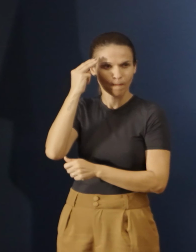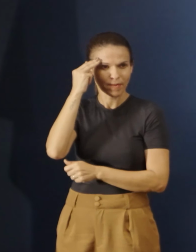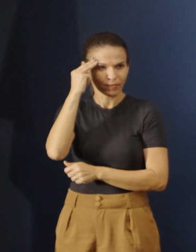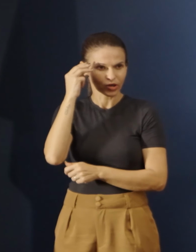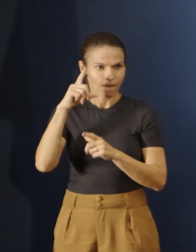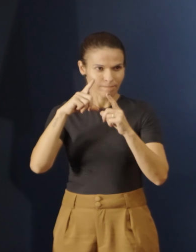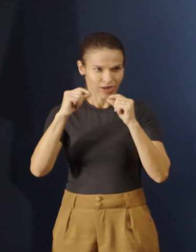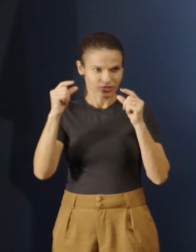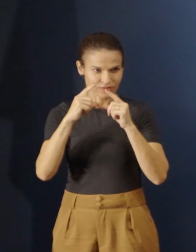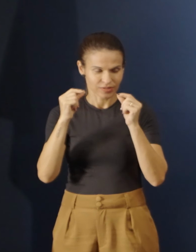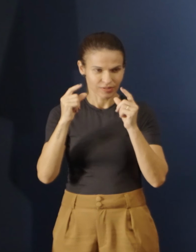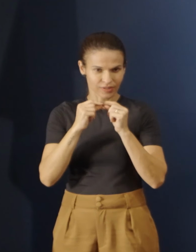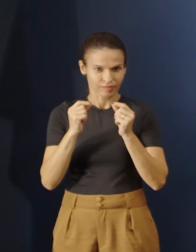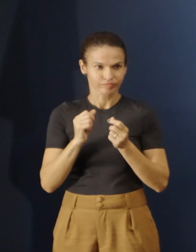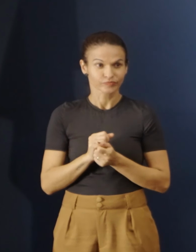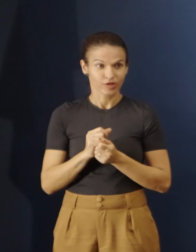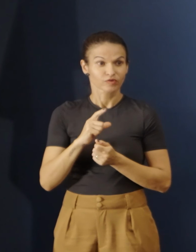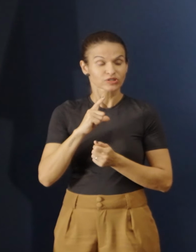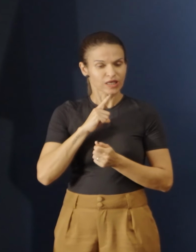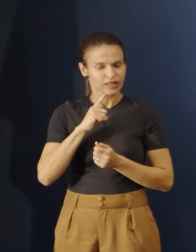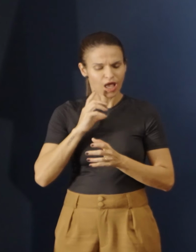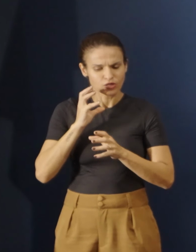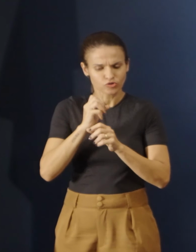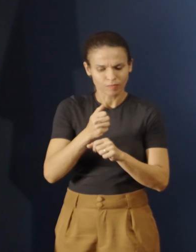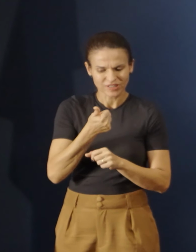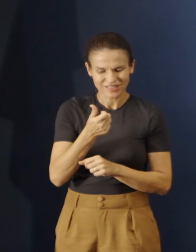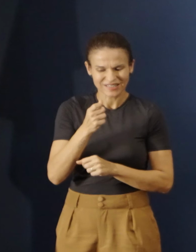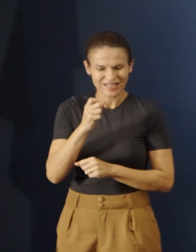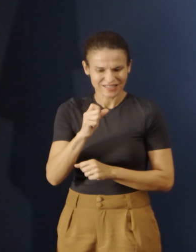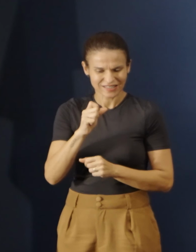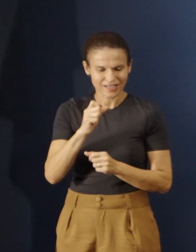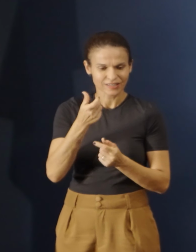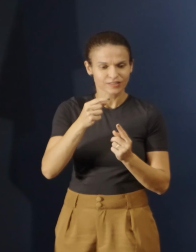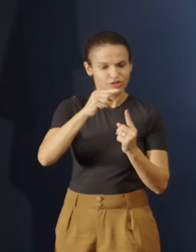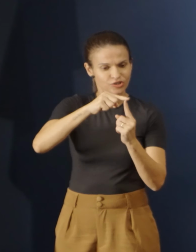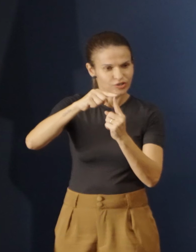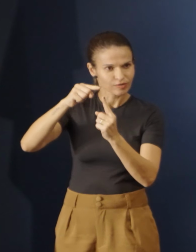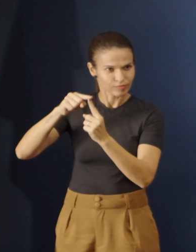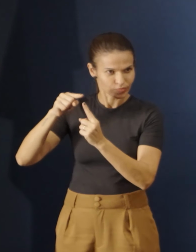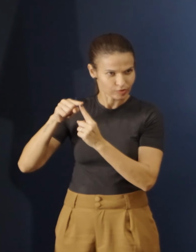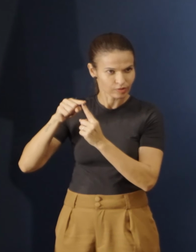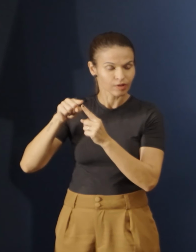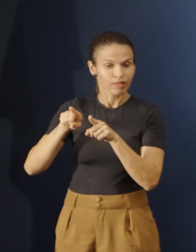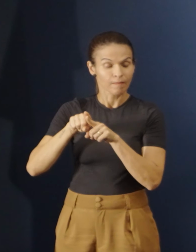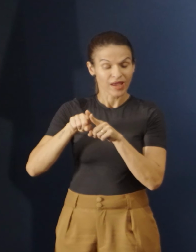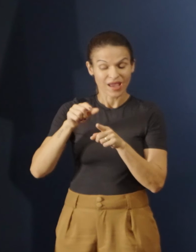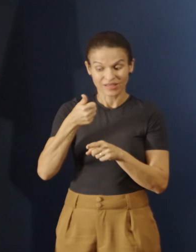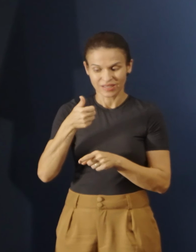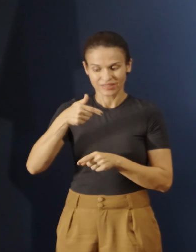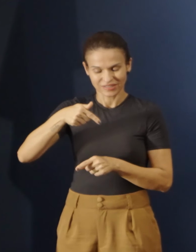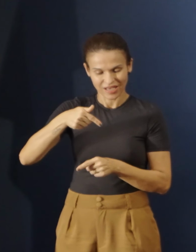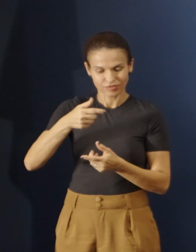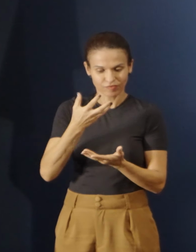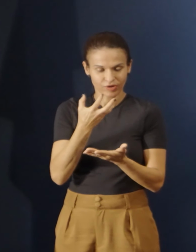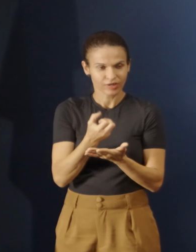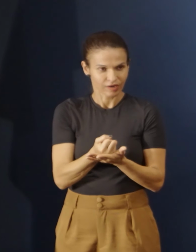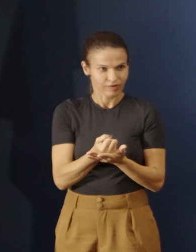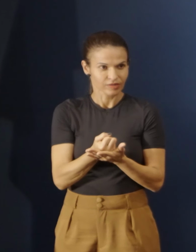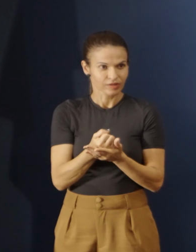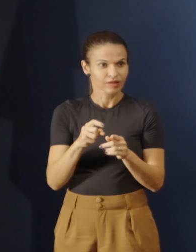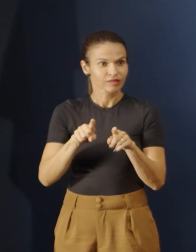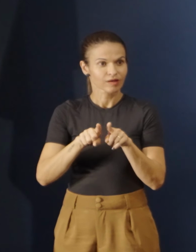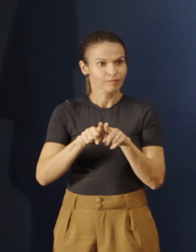Brasília. Então, você tem 16 versões para a 17ª que foi gravada. É o caso do Soneto do Amor